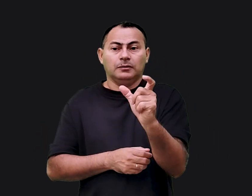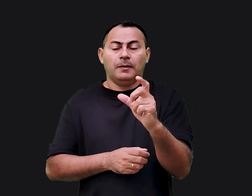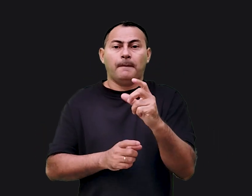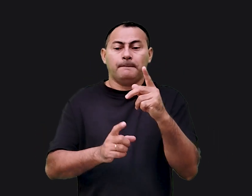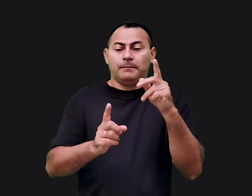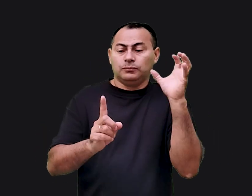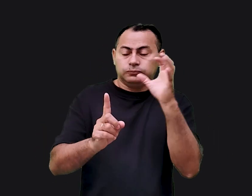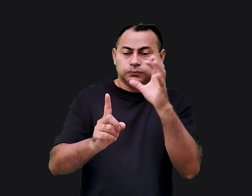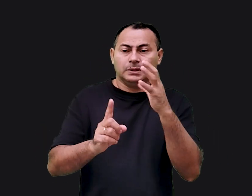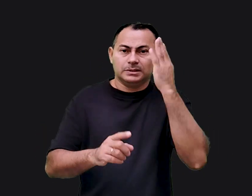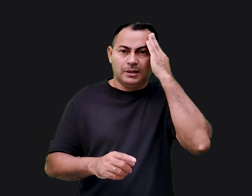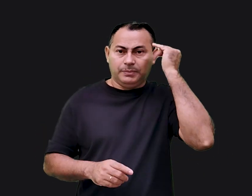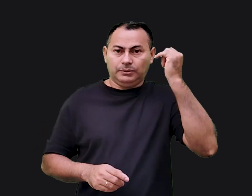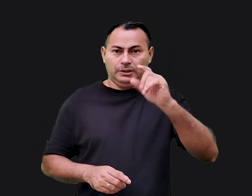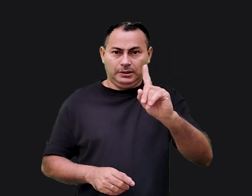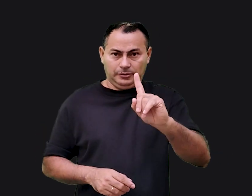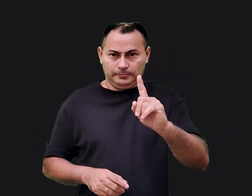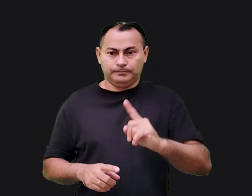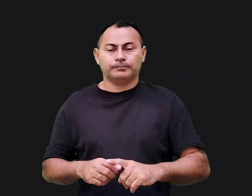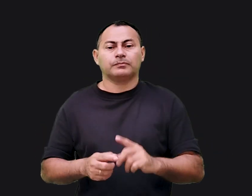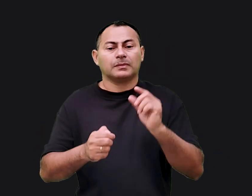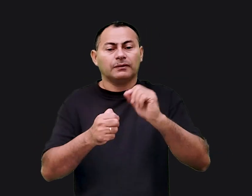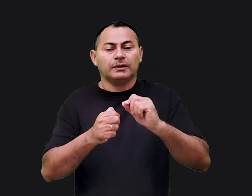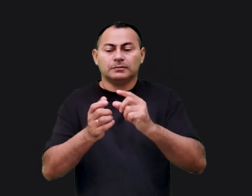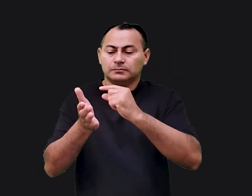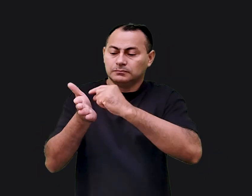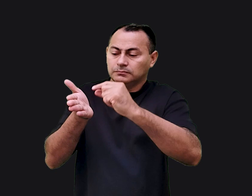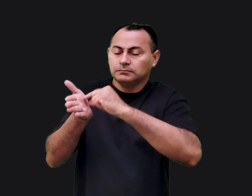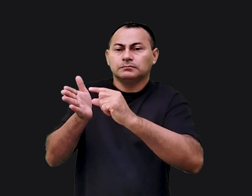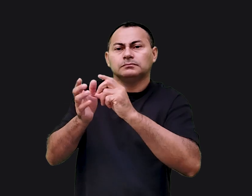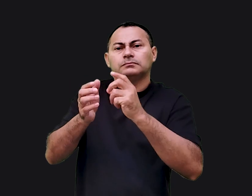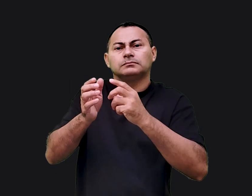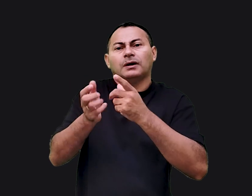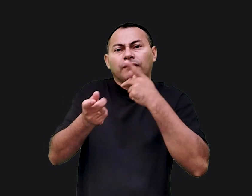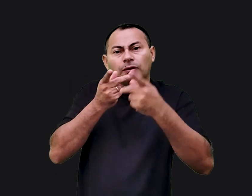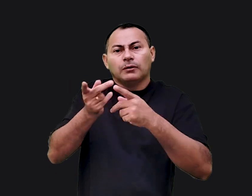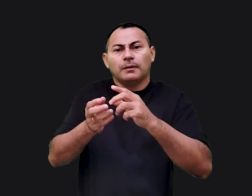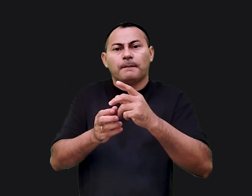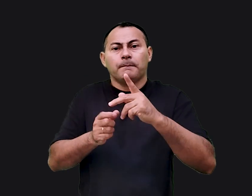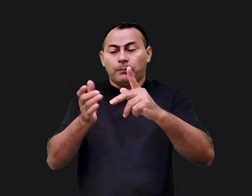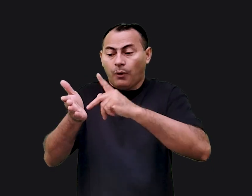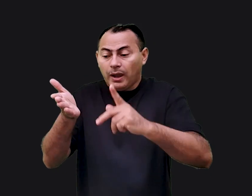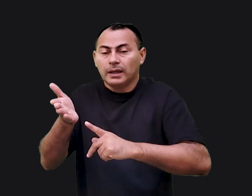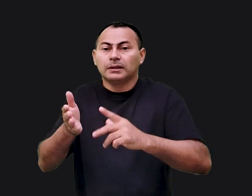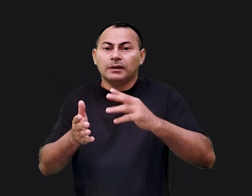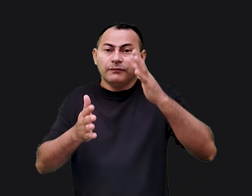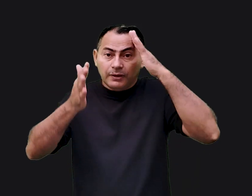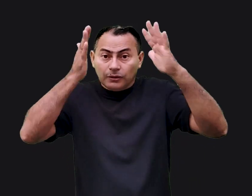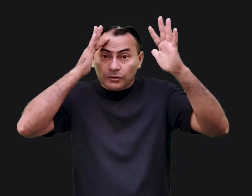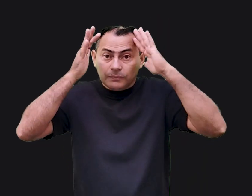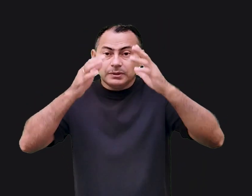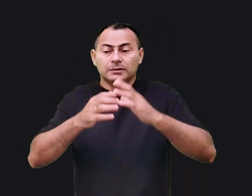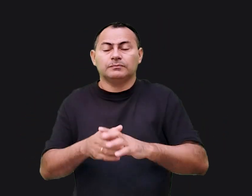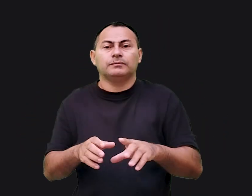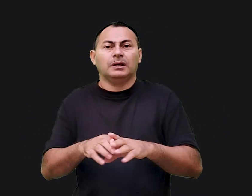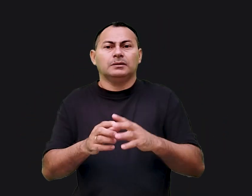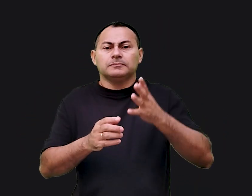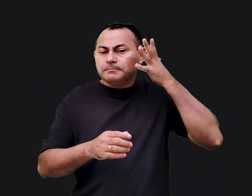persuasivas e sabedoria ele fez citação dos Poetas e filósofos atenienses e o seu sermão foi realmente brilhante mas